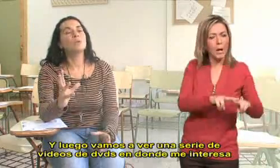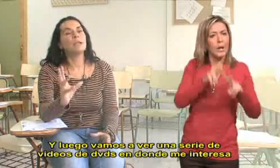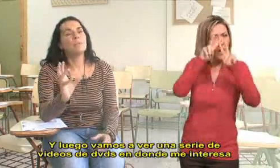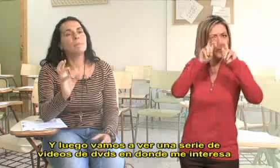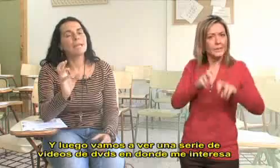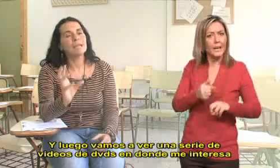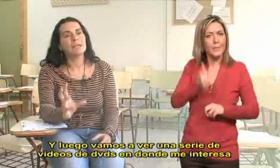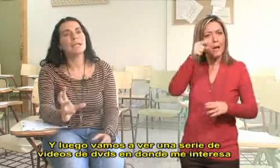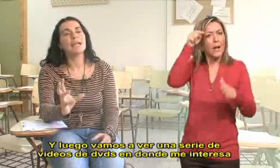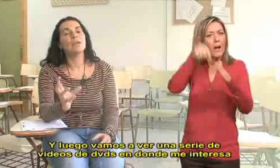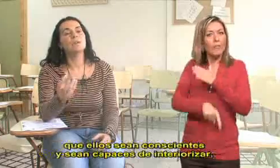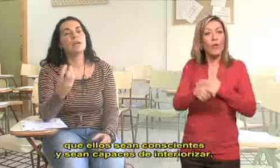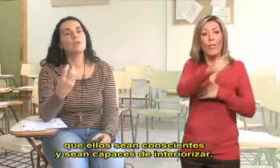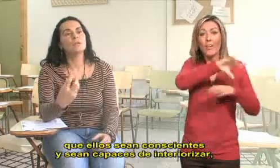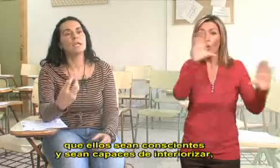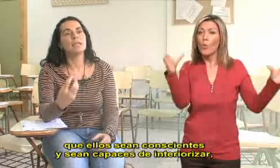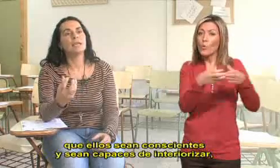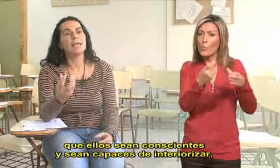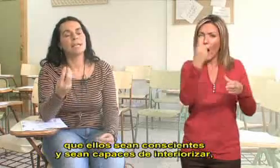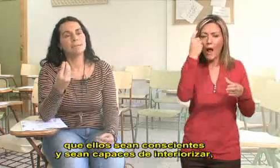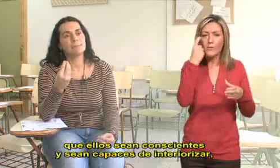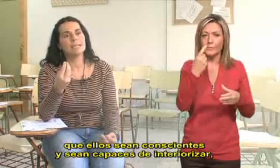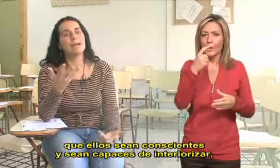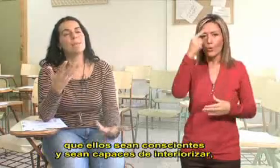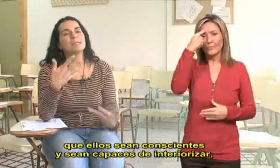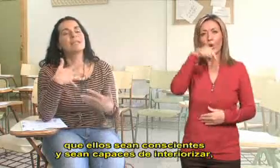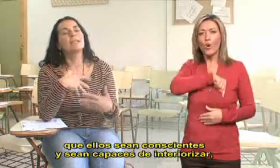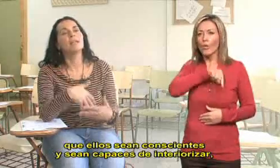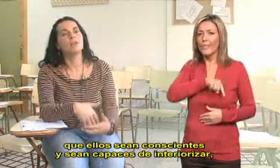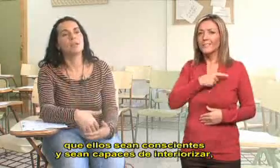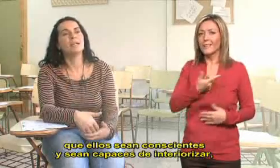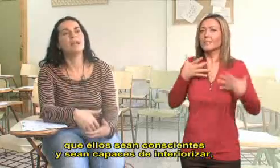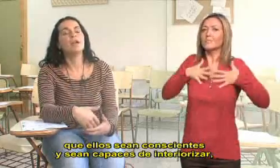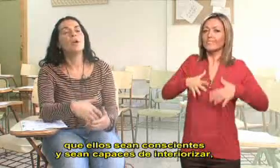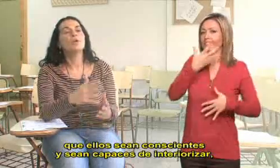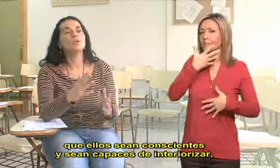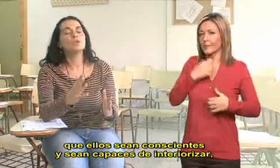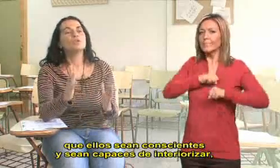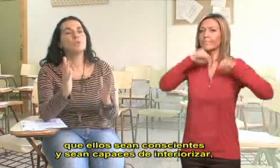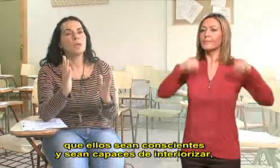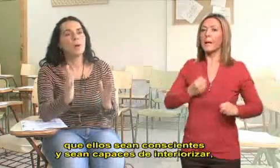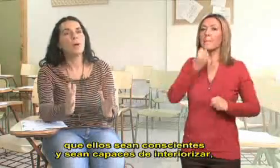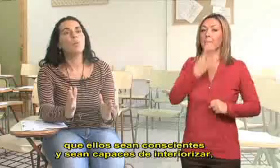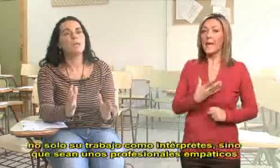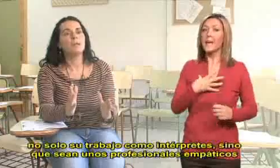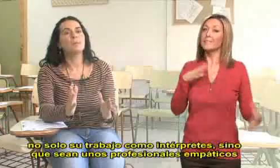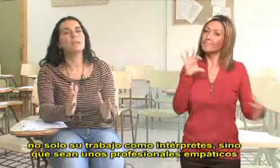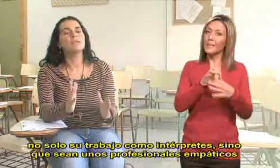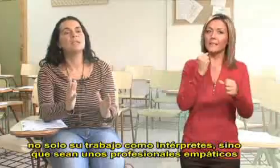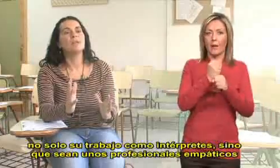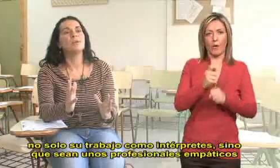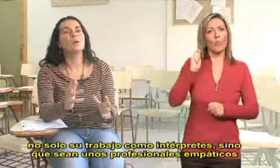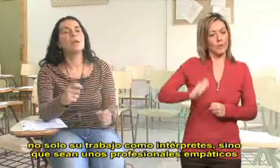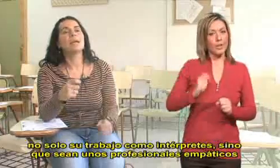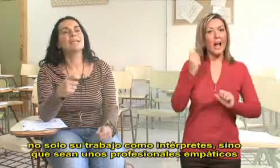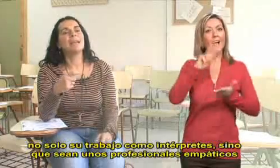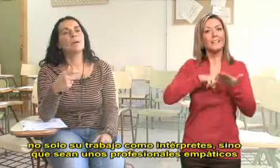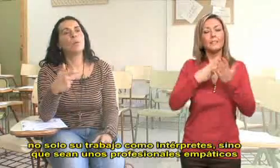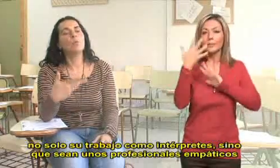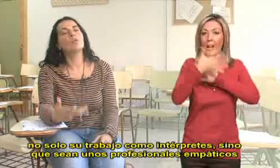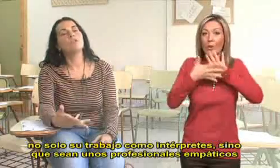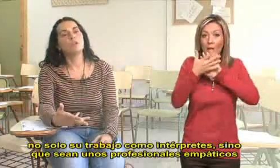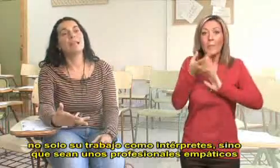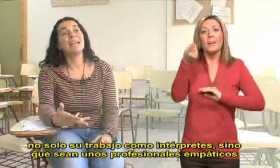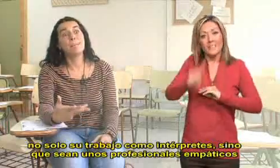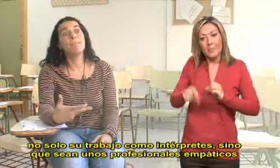en donde me interesa que ellos sean conscientes y que sean capaces de interiorizar no solo su trabajo como intérprete, sino que